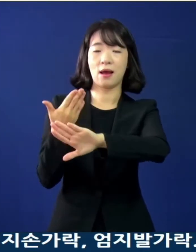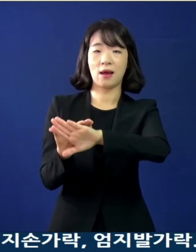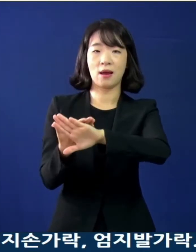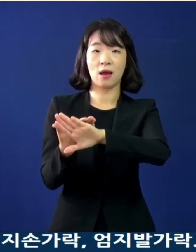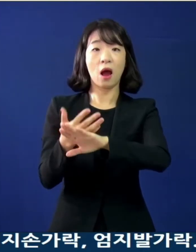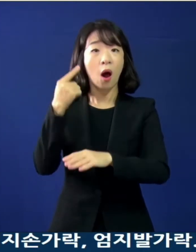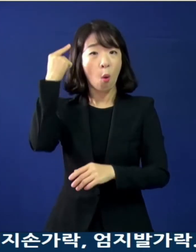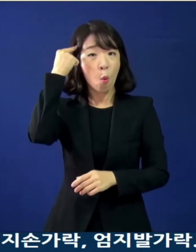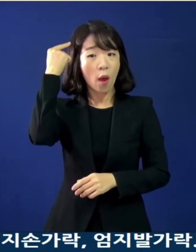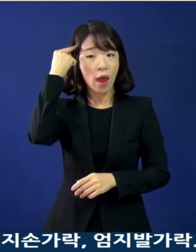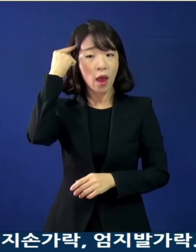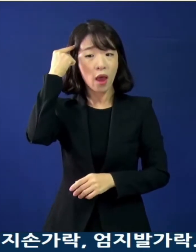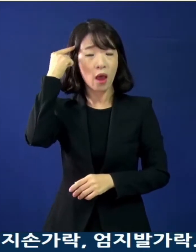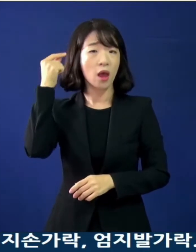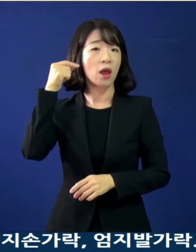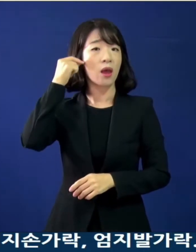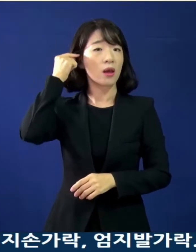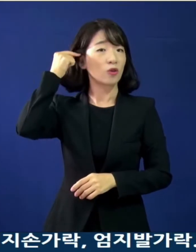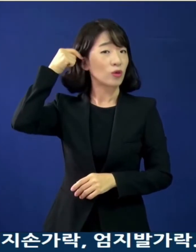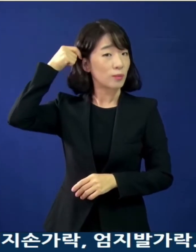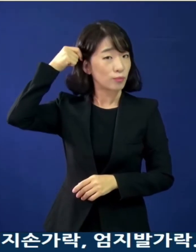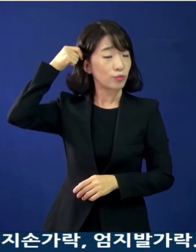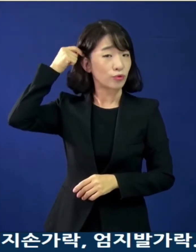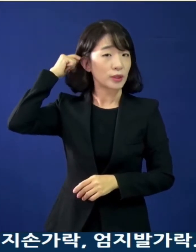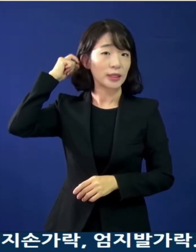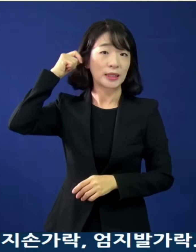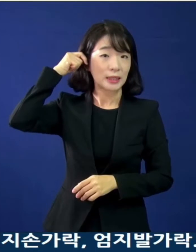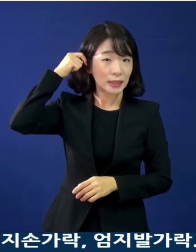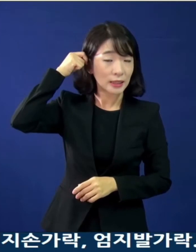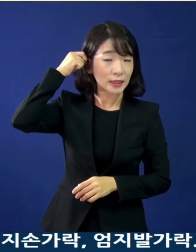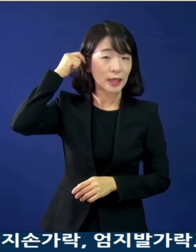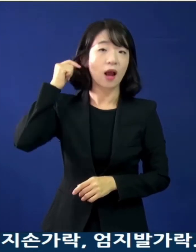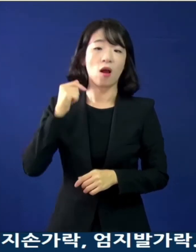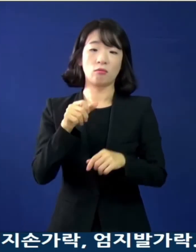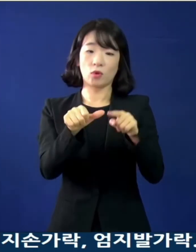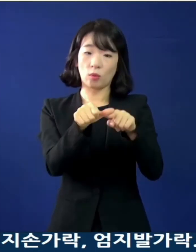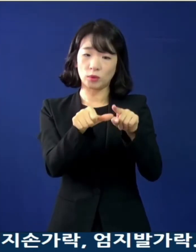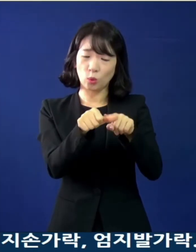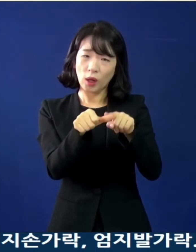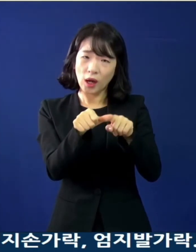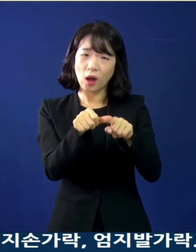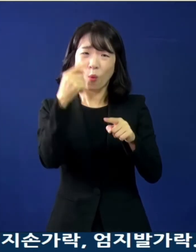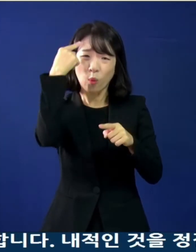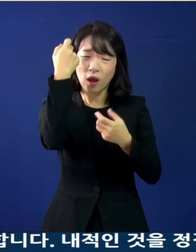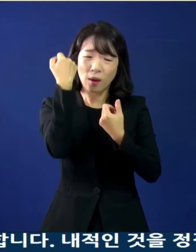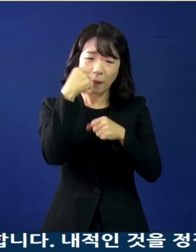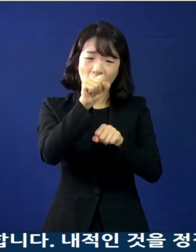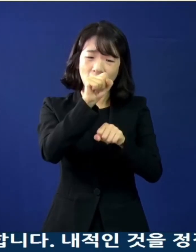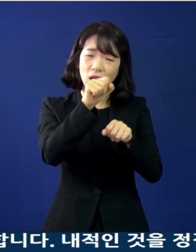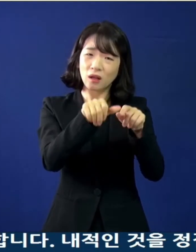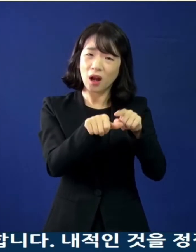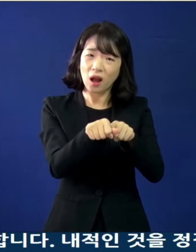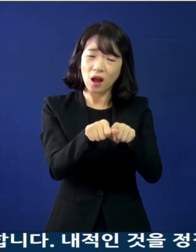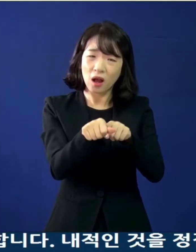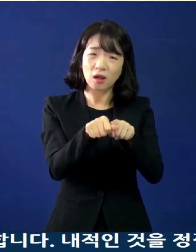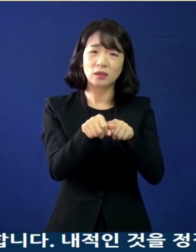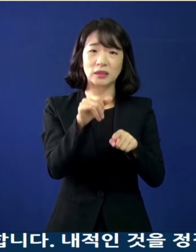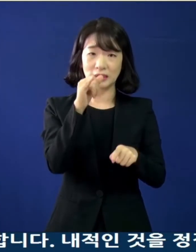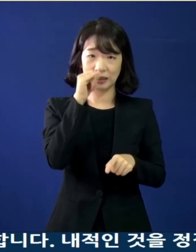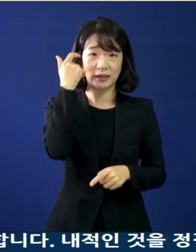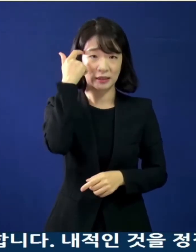그것이 귓뿌리, 엄지손가락, 엄지발가락일까? 많은 분들이 논쟁을 합니다. 특별히